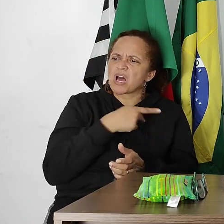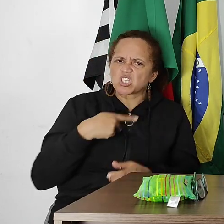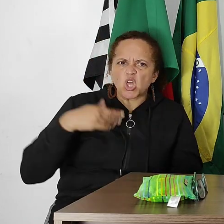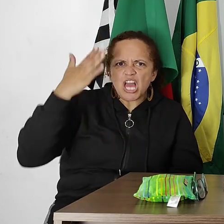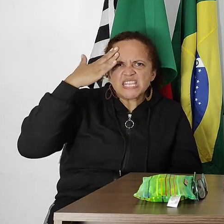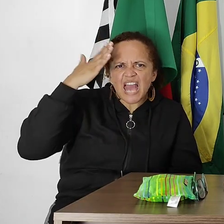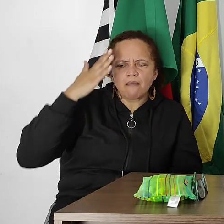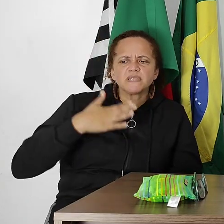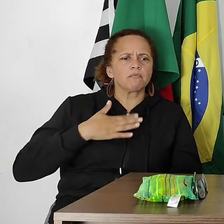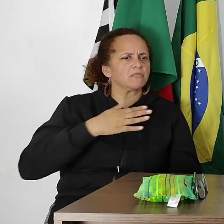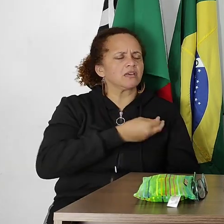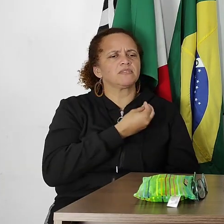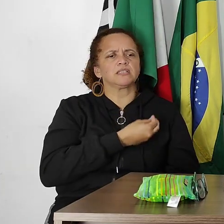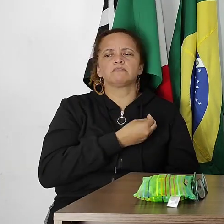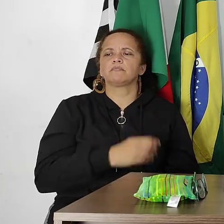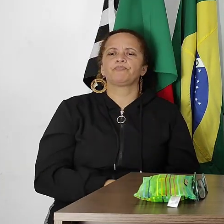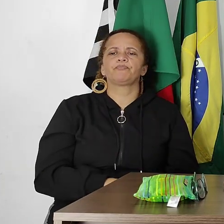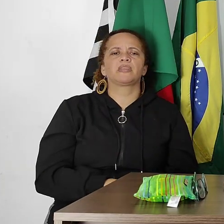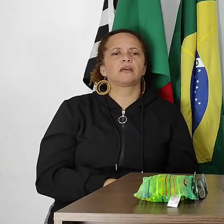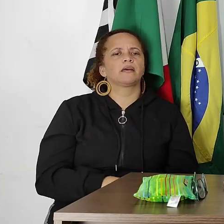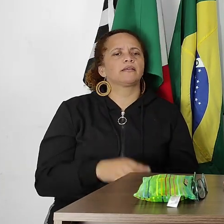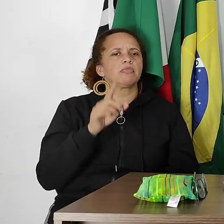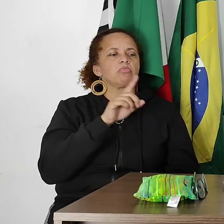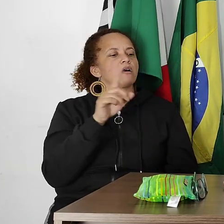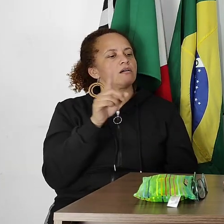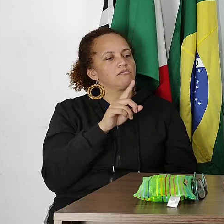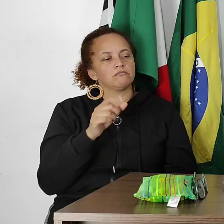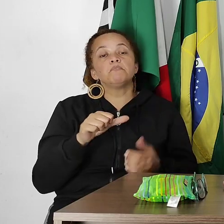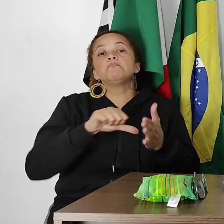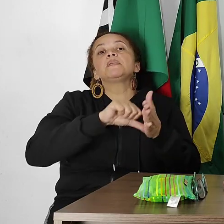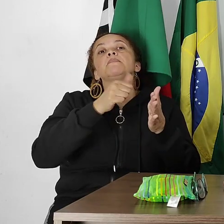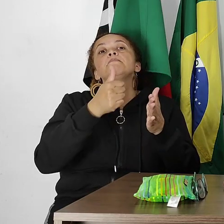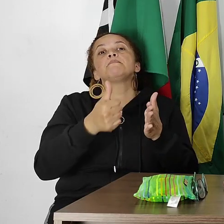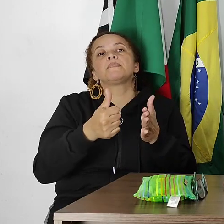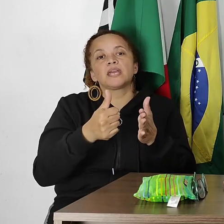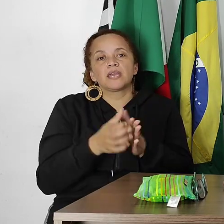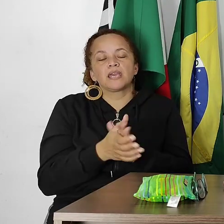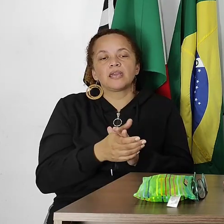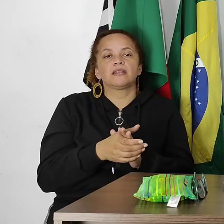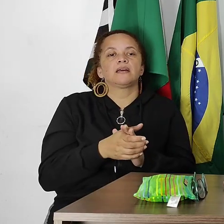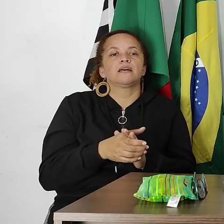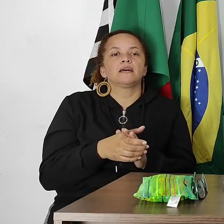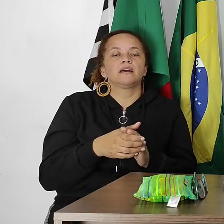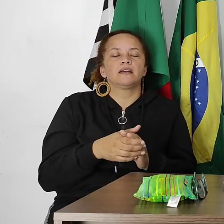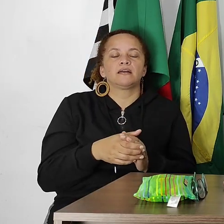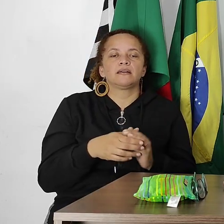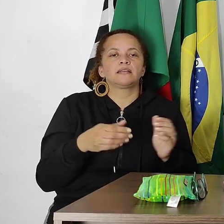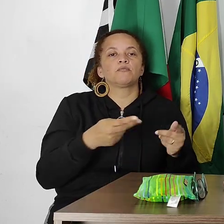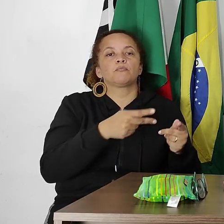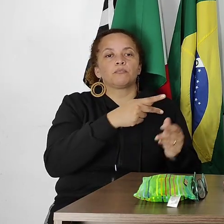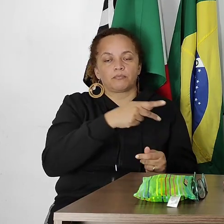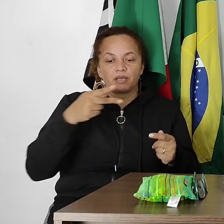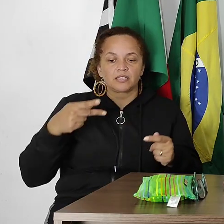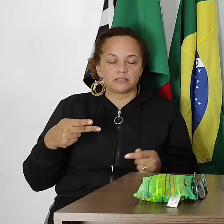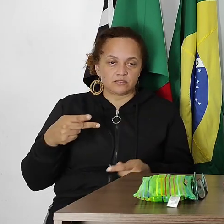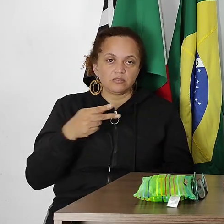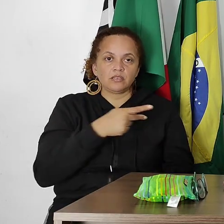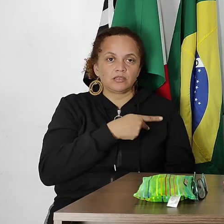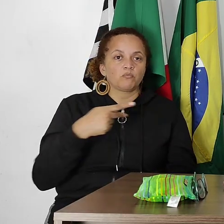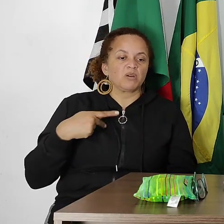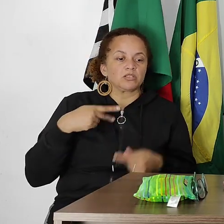Aí eu falei, como? Ela falou, Falei, enfim. Aí ele contando lá, e daqui a pouco ele falou, aí começou a fazer o